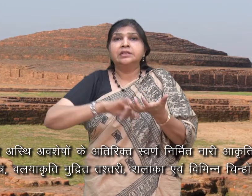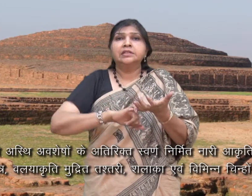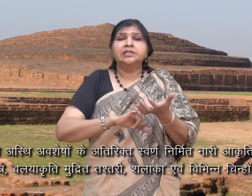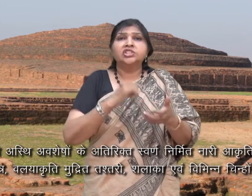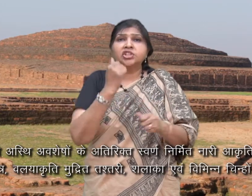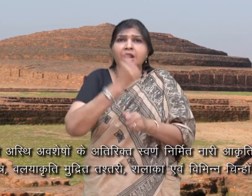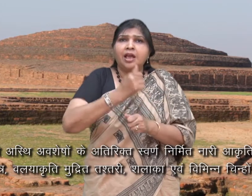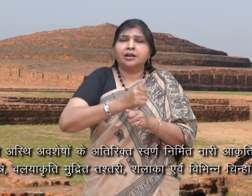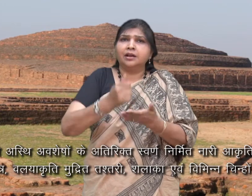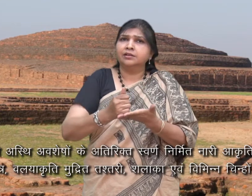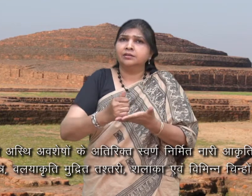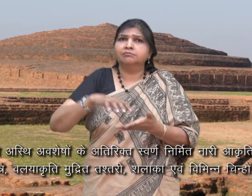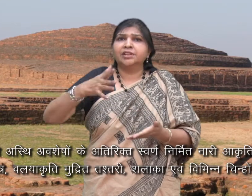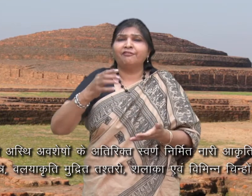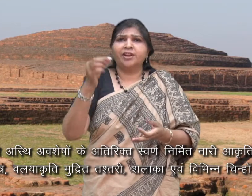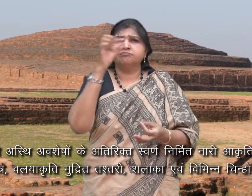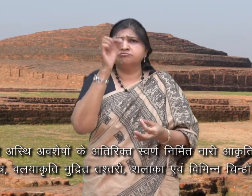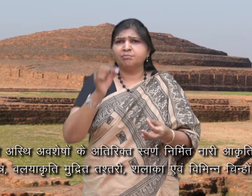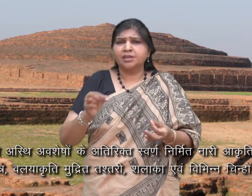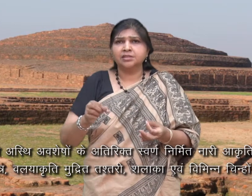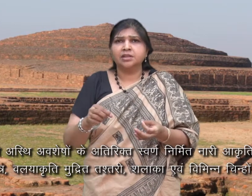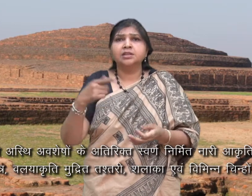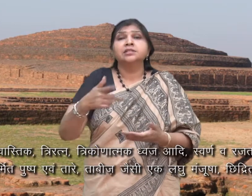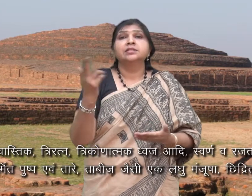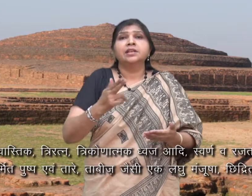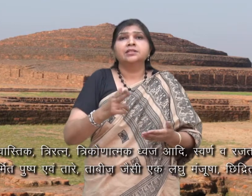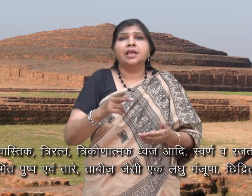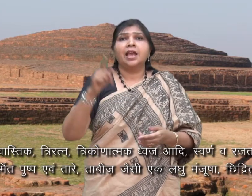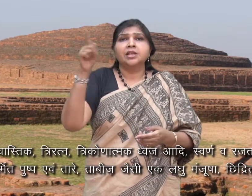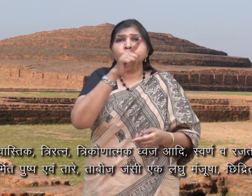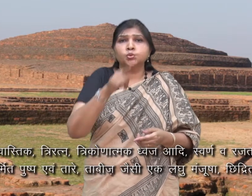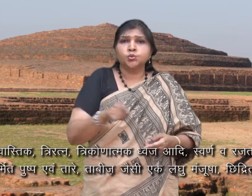एवं विभिन्न चिन्हों जैसे स्वास्तिक,